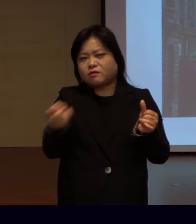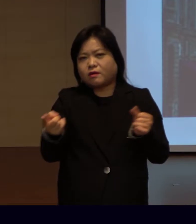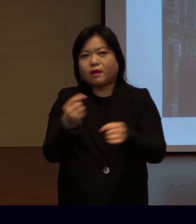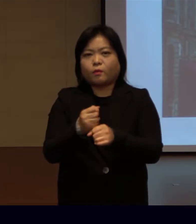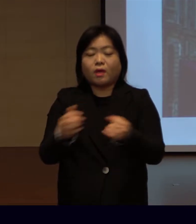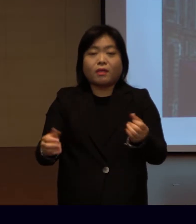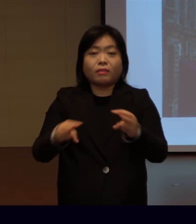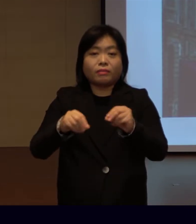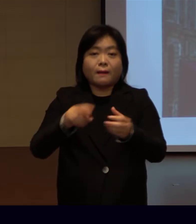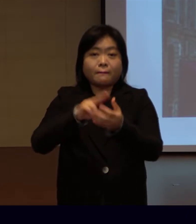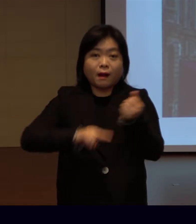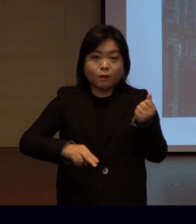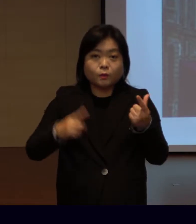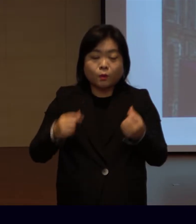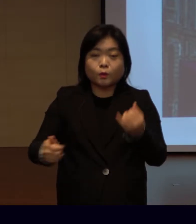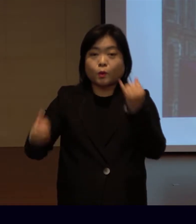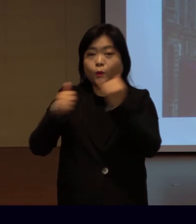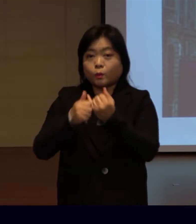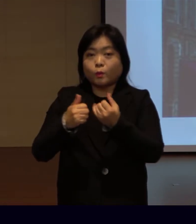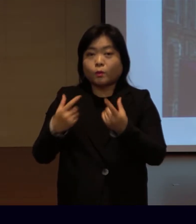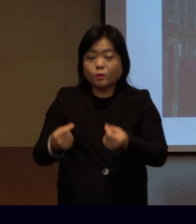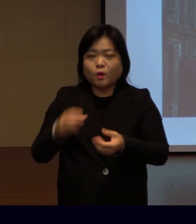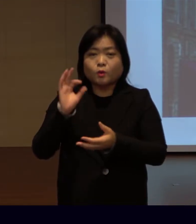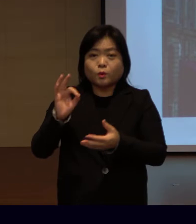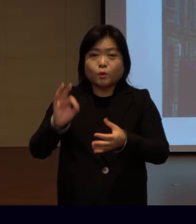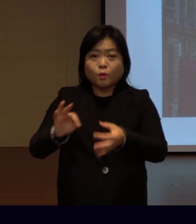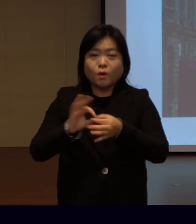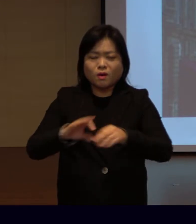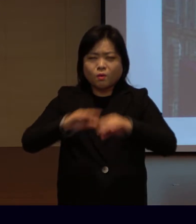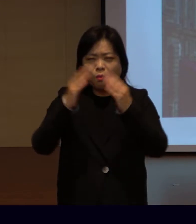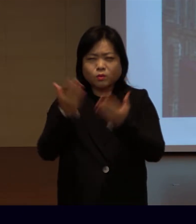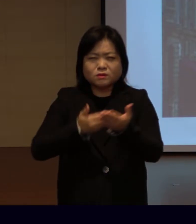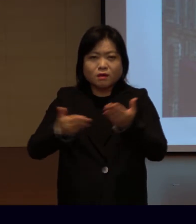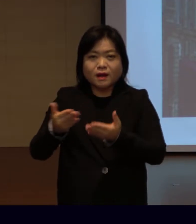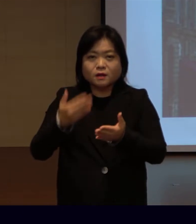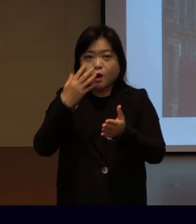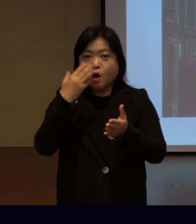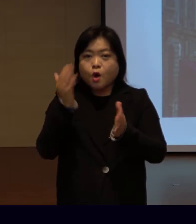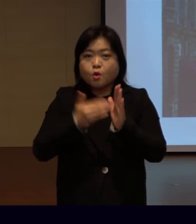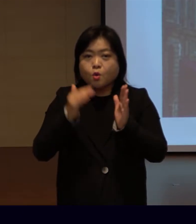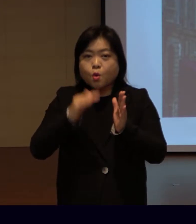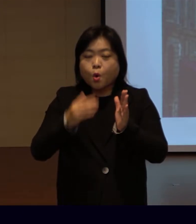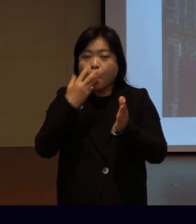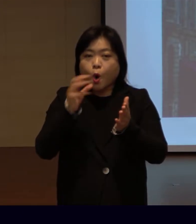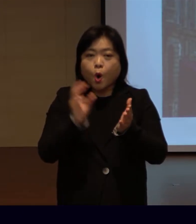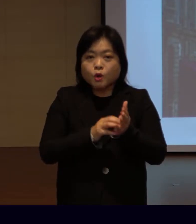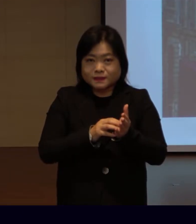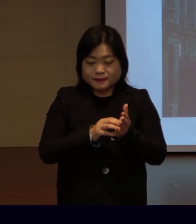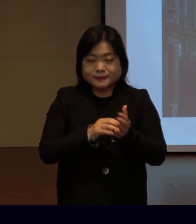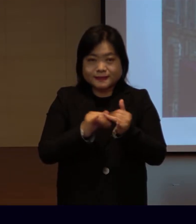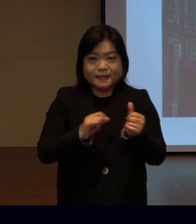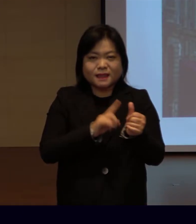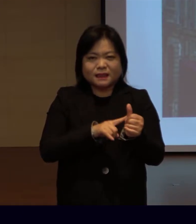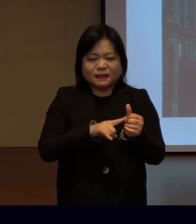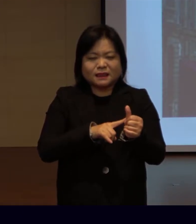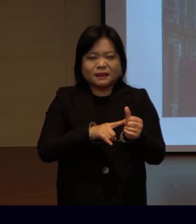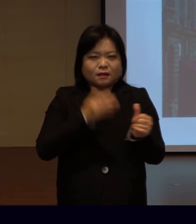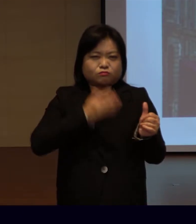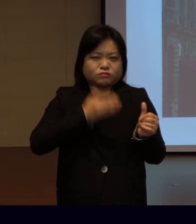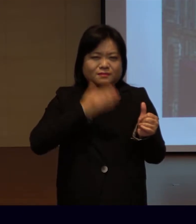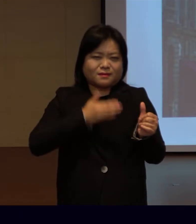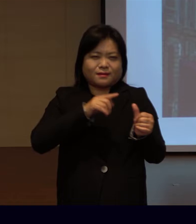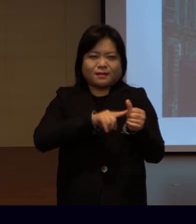때도 그렇고 뭐 돈과 관련된 모든 거래는 공증인의 걸 거치게 돼 있어서 대부분의 사람들이